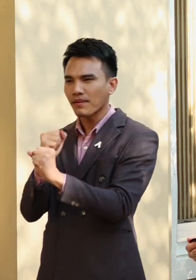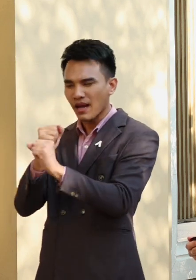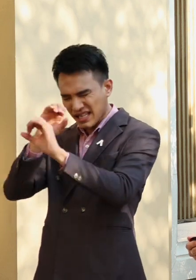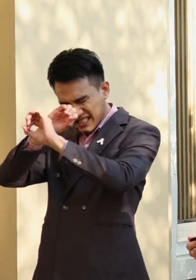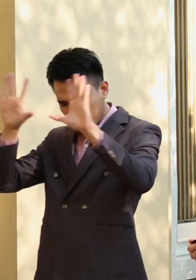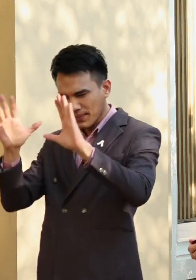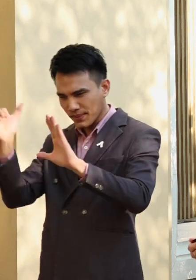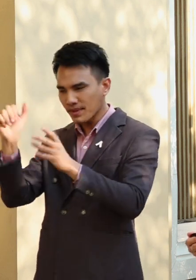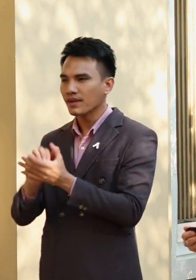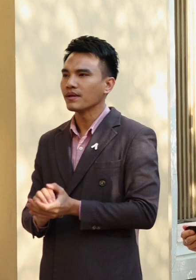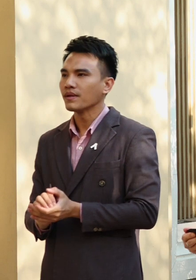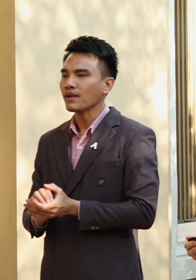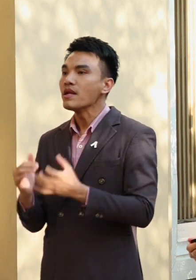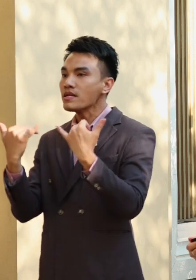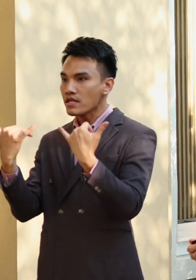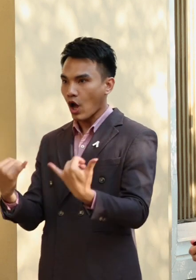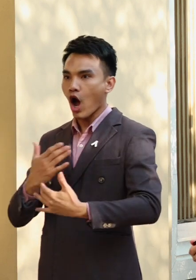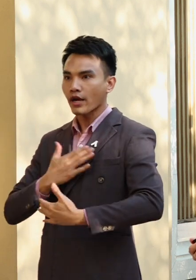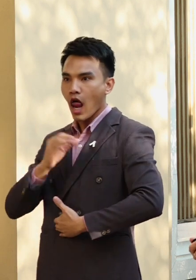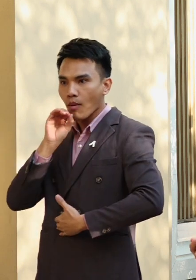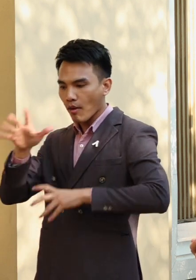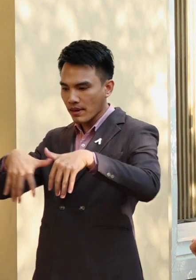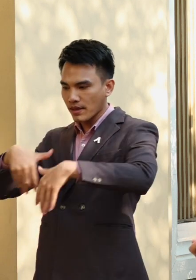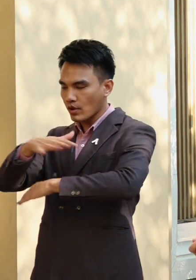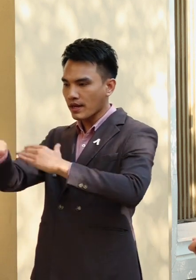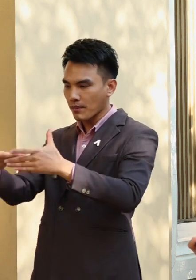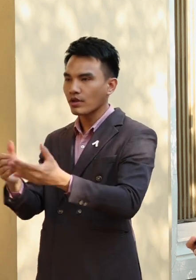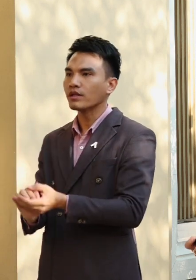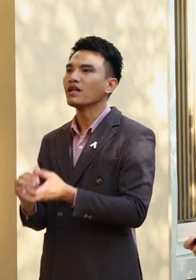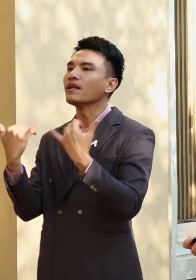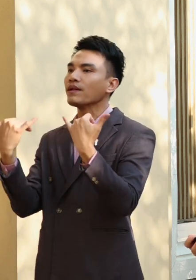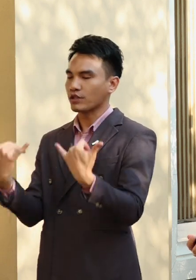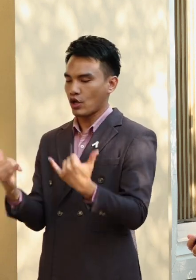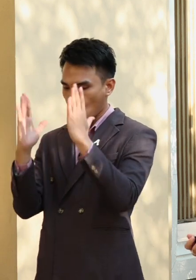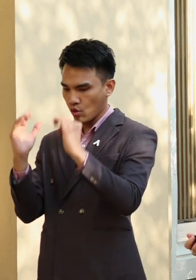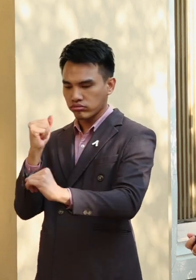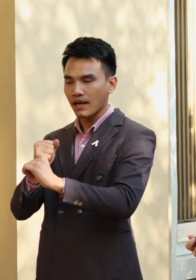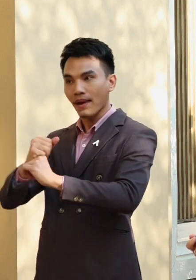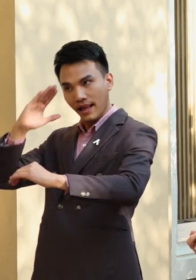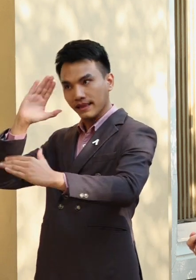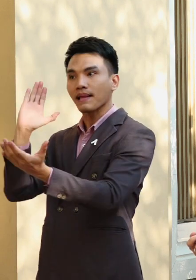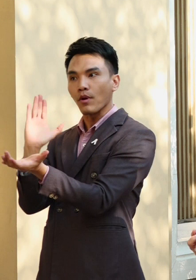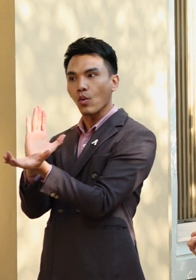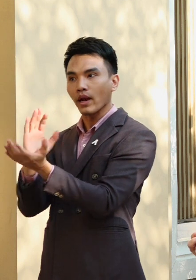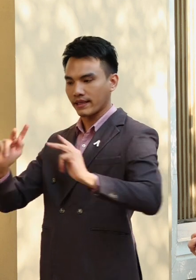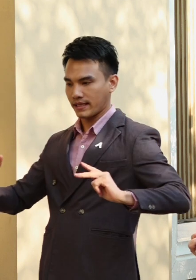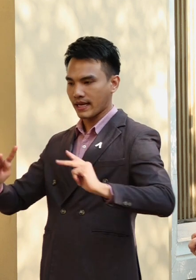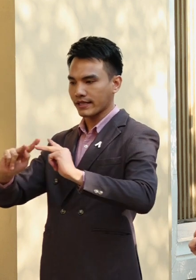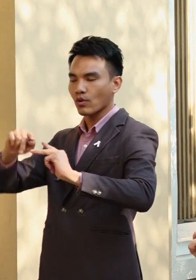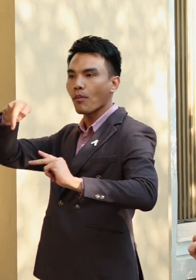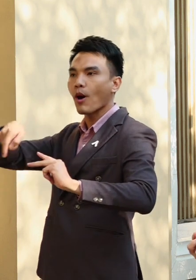ในขณะนี้อย่างที่ได้เรียนพี่น้องประชาชนนะครับว่าเจ้าหน้าที่ไม่ว่าจะเป็นเจ้าหน้าที่ตำรวจหรือเจ้าหน้าที่พม.นะครับเ